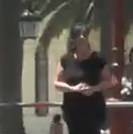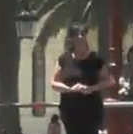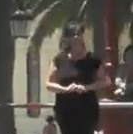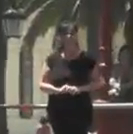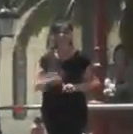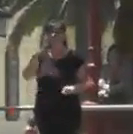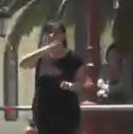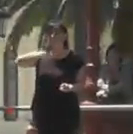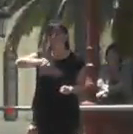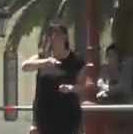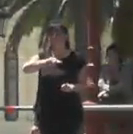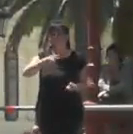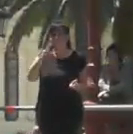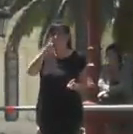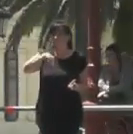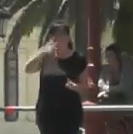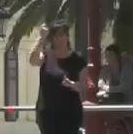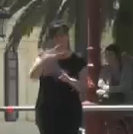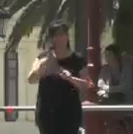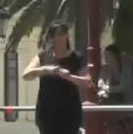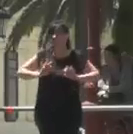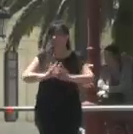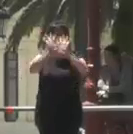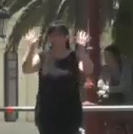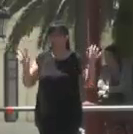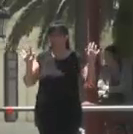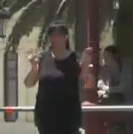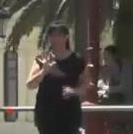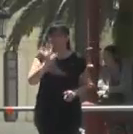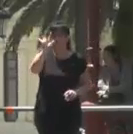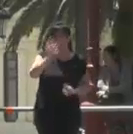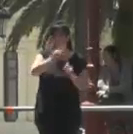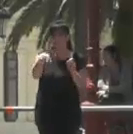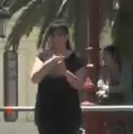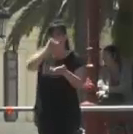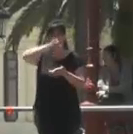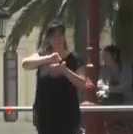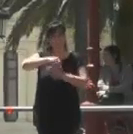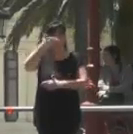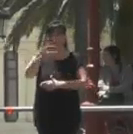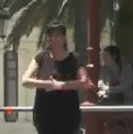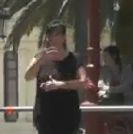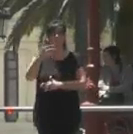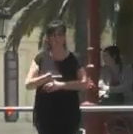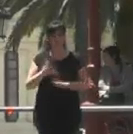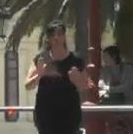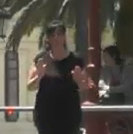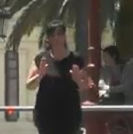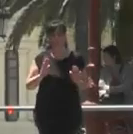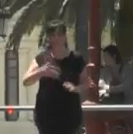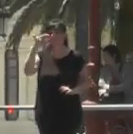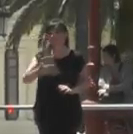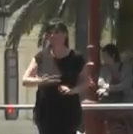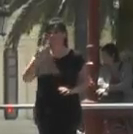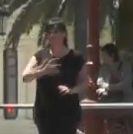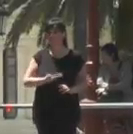E temos que ter moi claro que este país, que esta cidade contan e tanto que contan, que é